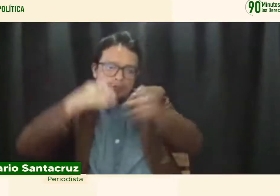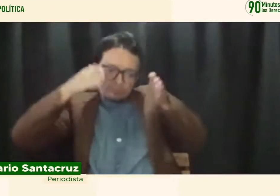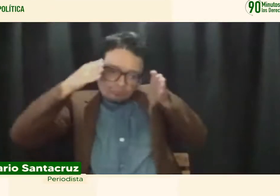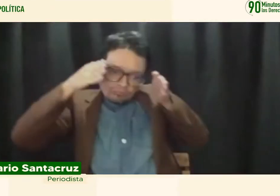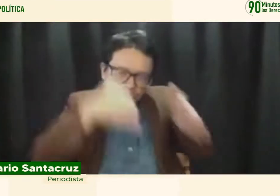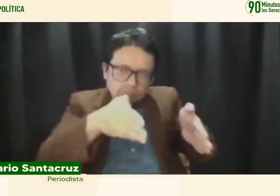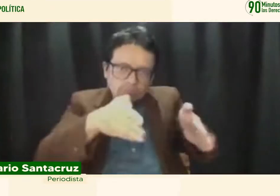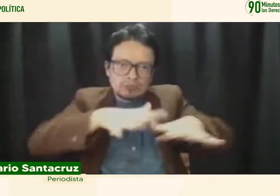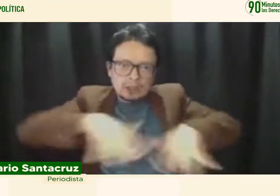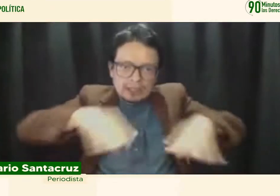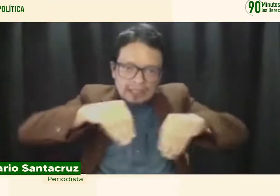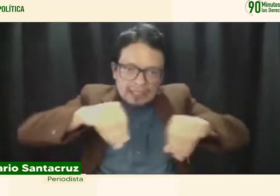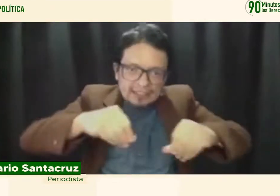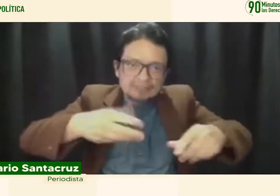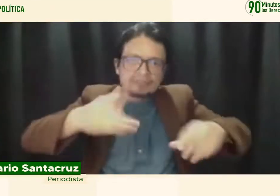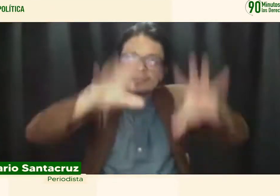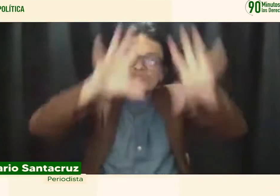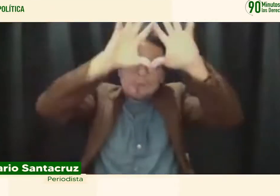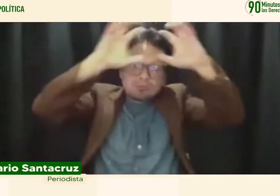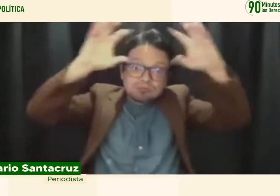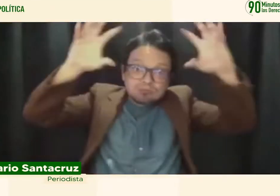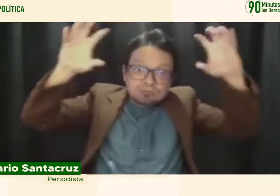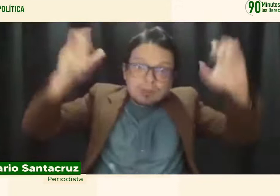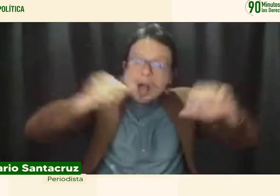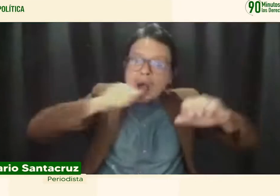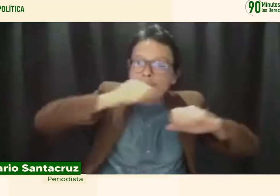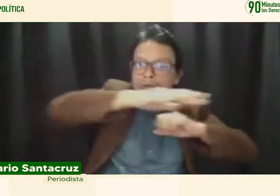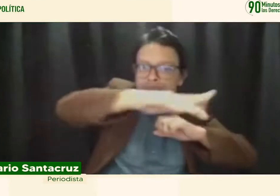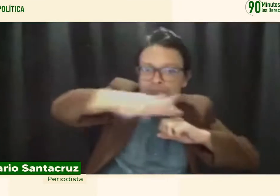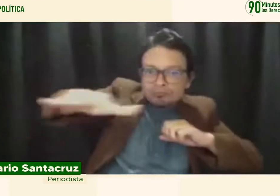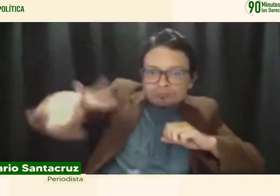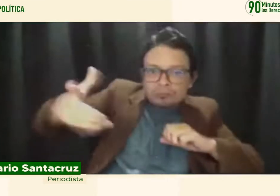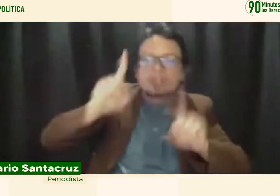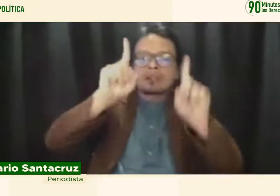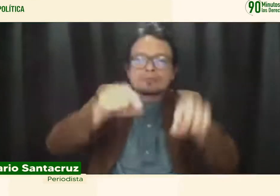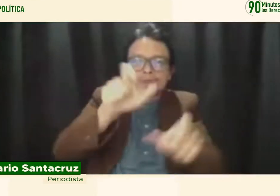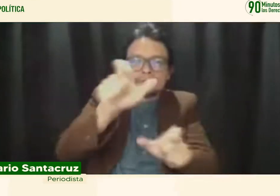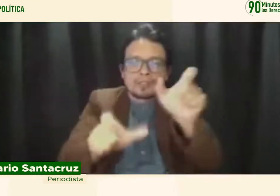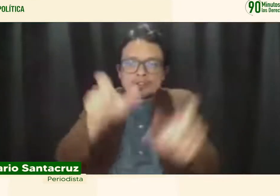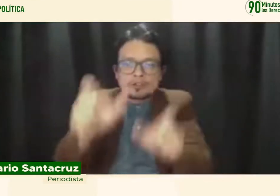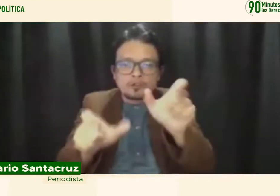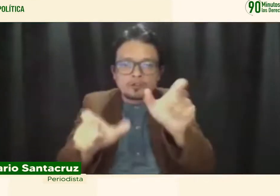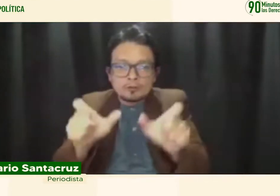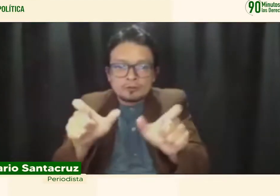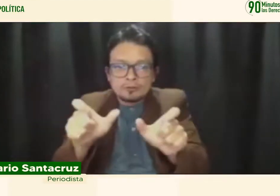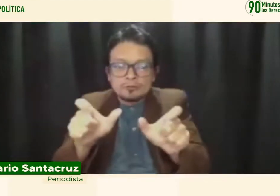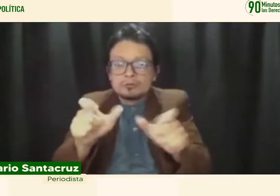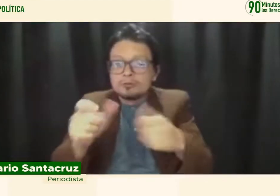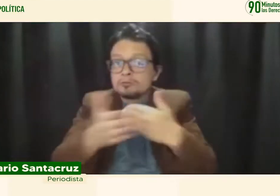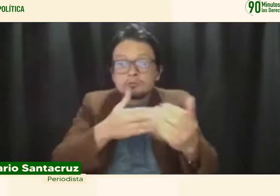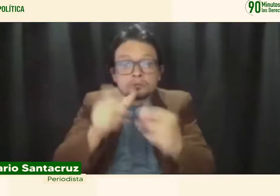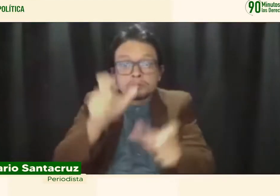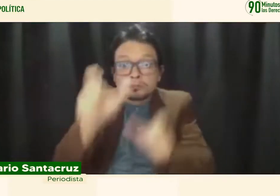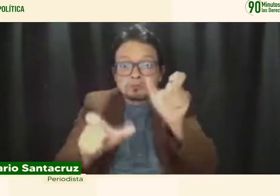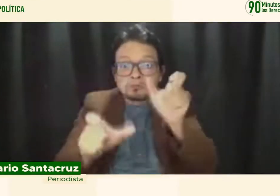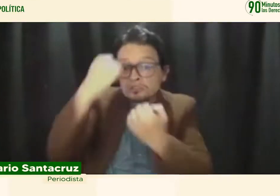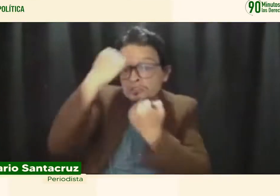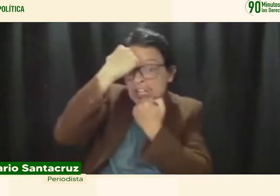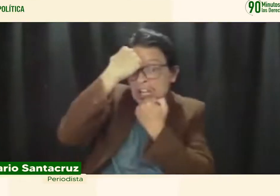también a la manera en que el gobierno sí se posiciona frente al territorio frente al territorio marítimo